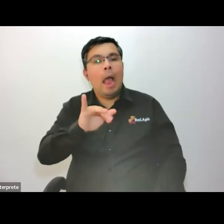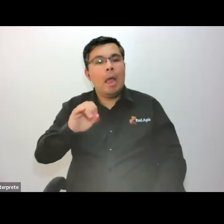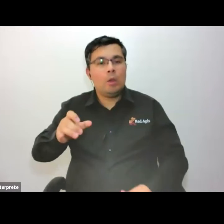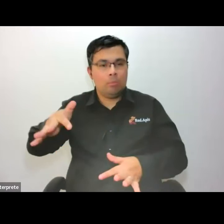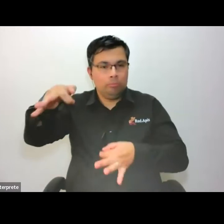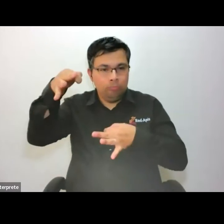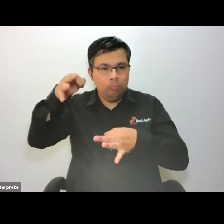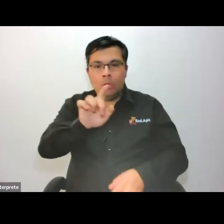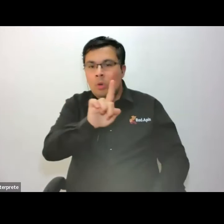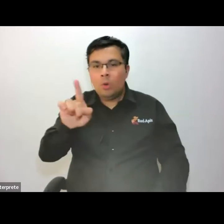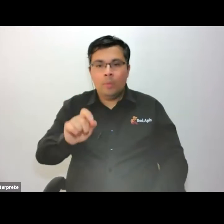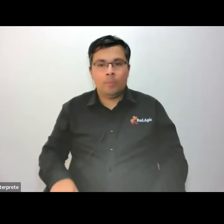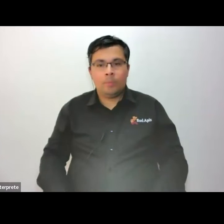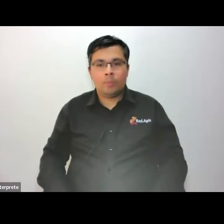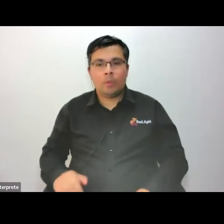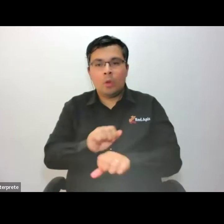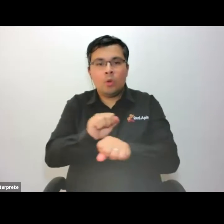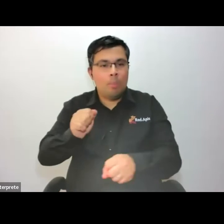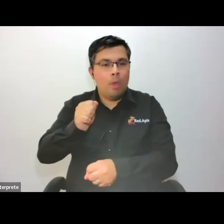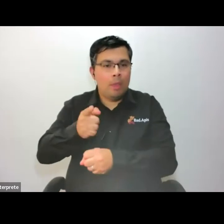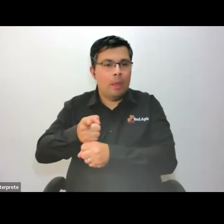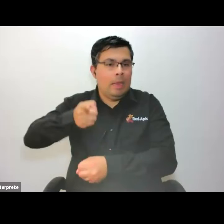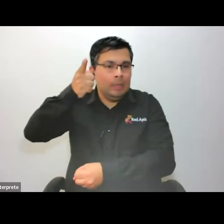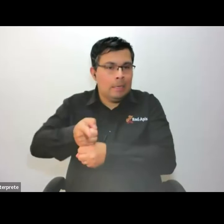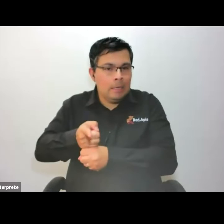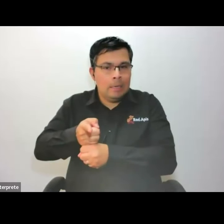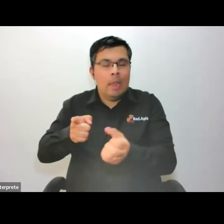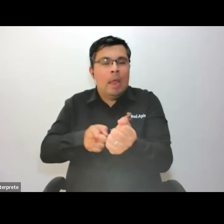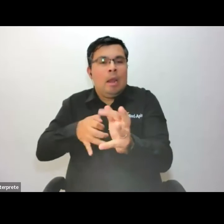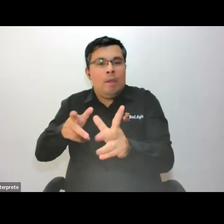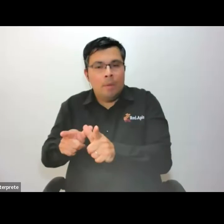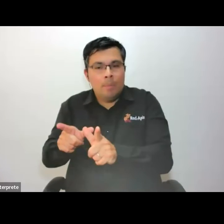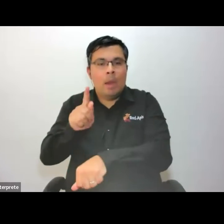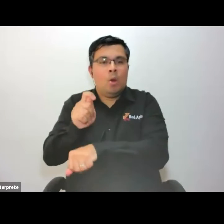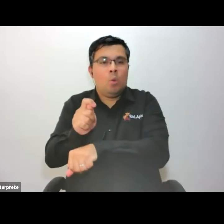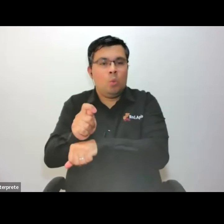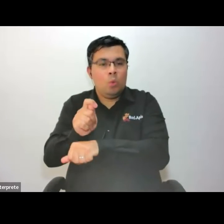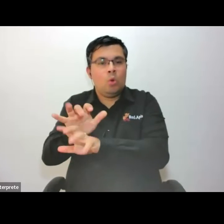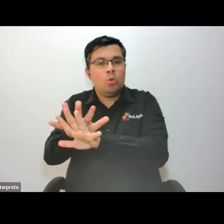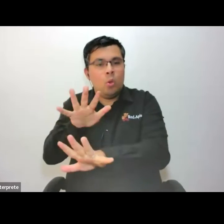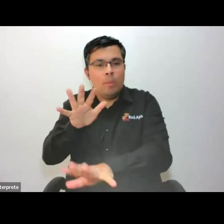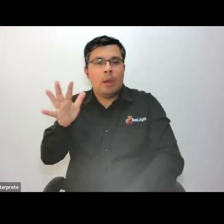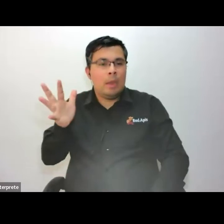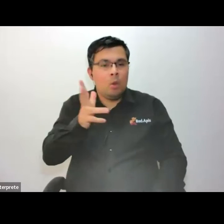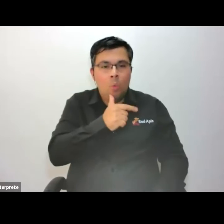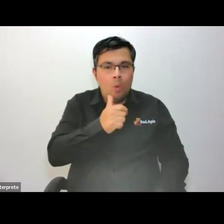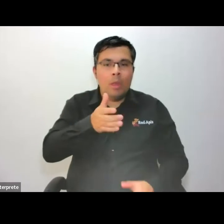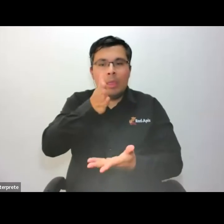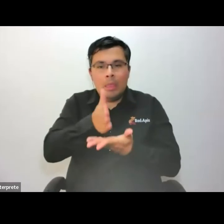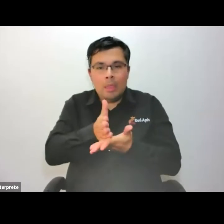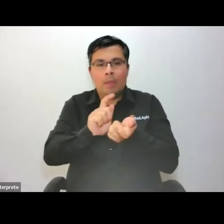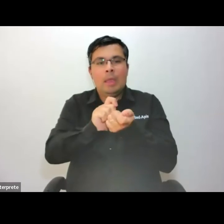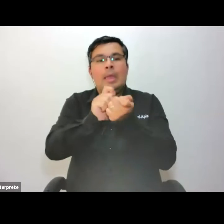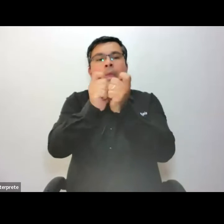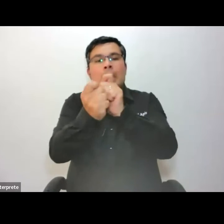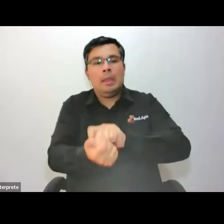puede exigir a las familias el tutor sombra, que no existe, por lo tanto, tiene que ser transformado y resignificado como un